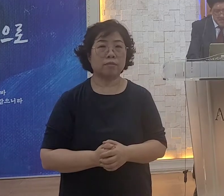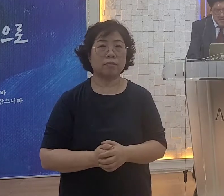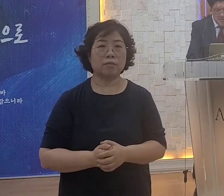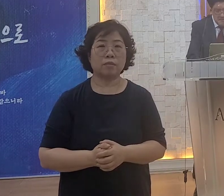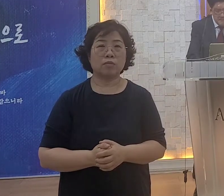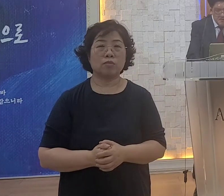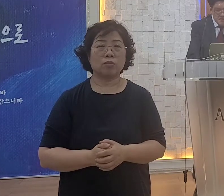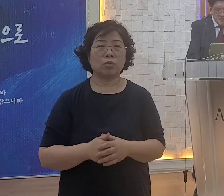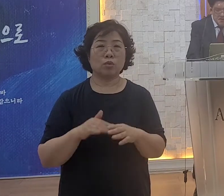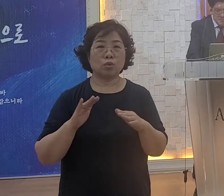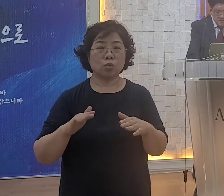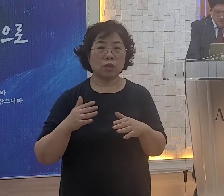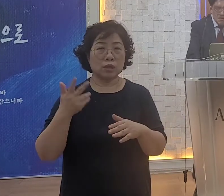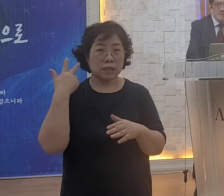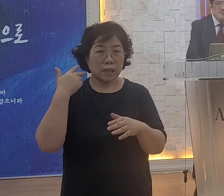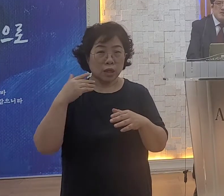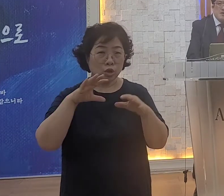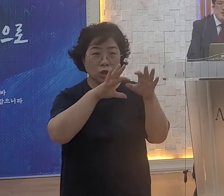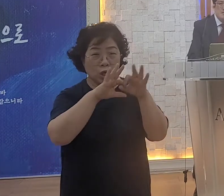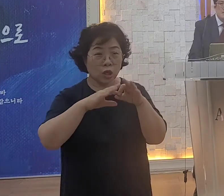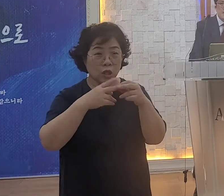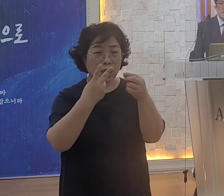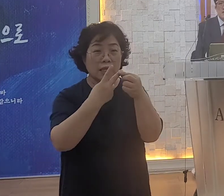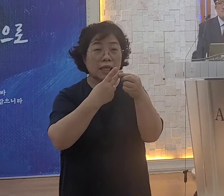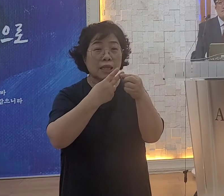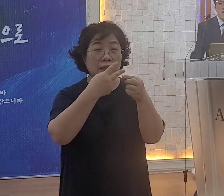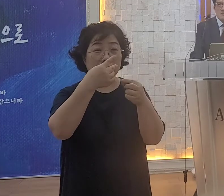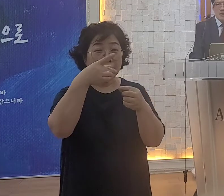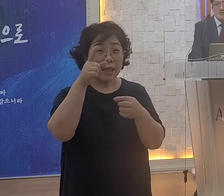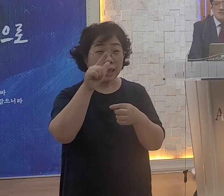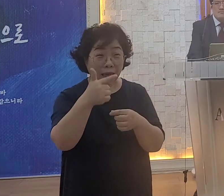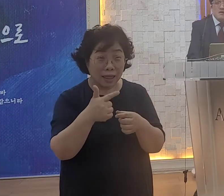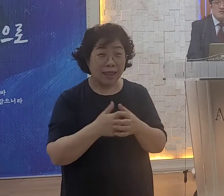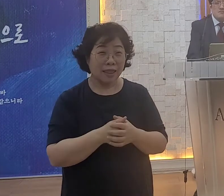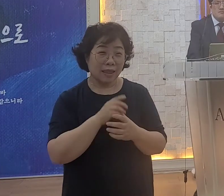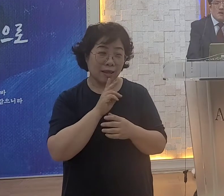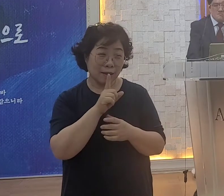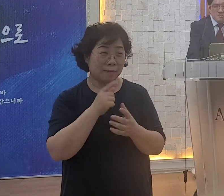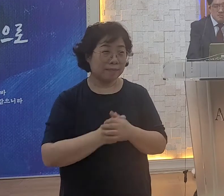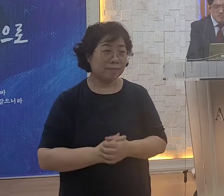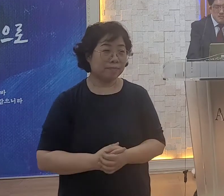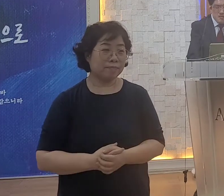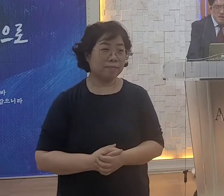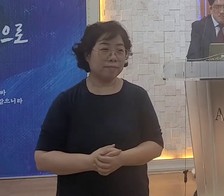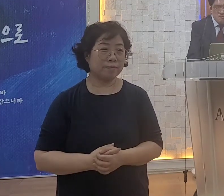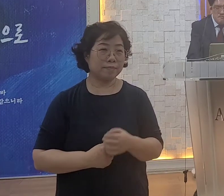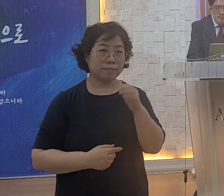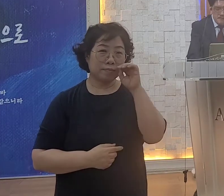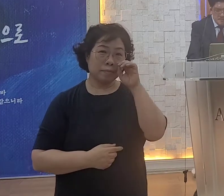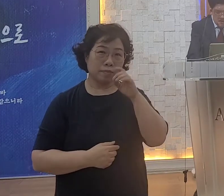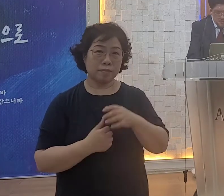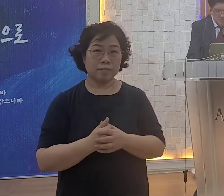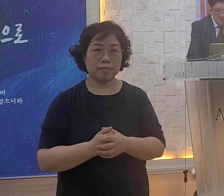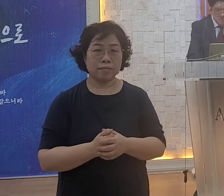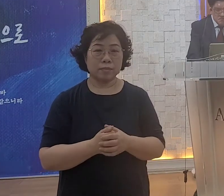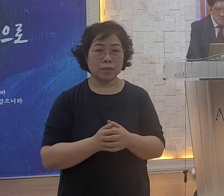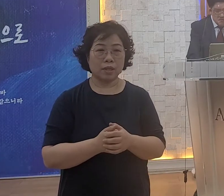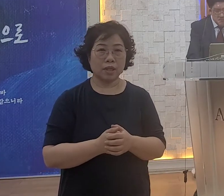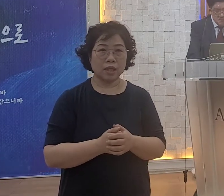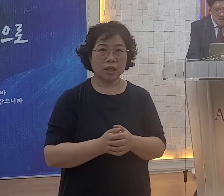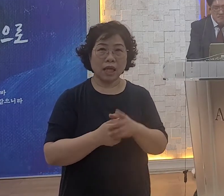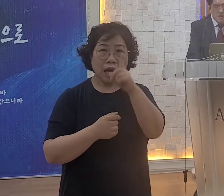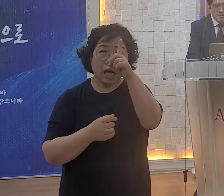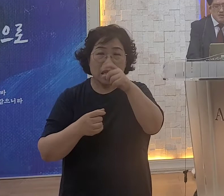말씀이 되는데 그 방법이 어떤 방법이냐? 제가 지난주에 마지막 말씀으로 나누었습니다. 바로 예수